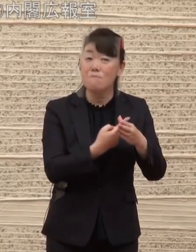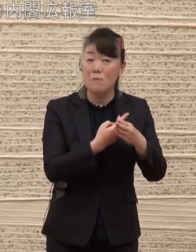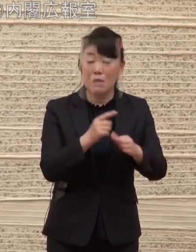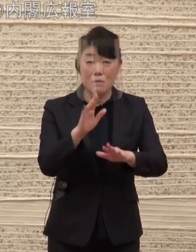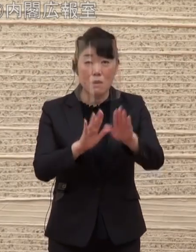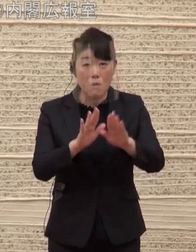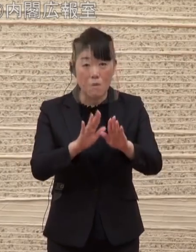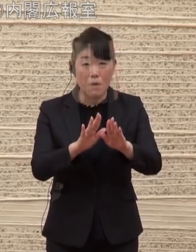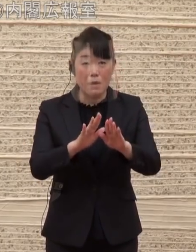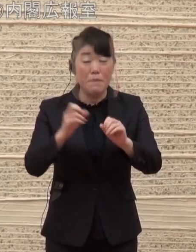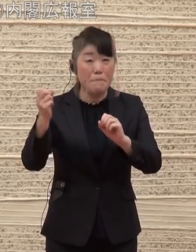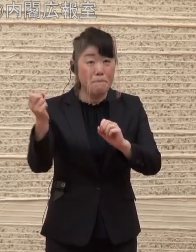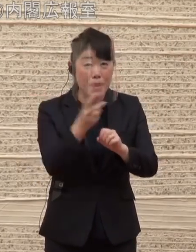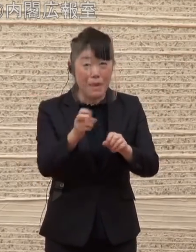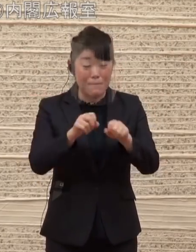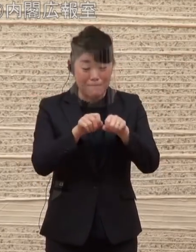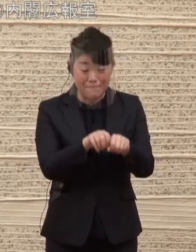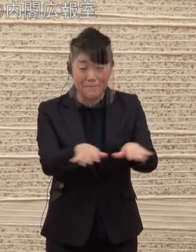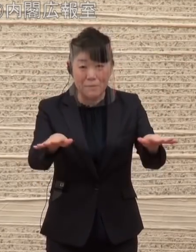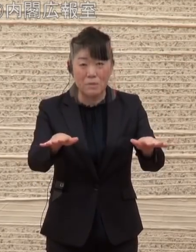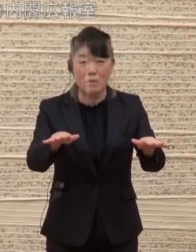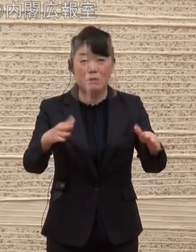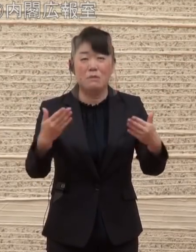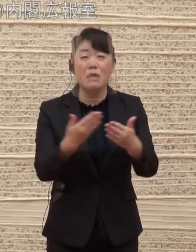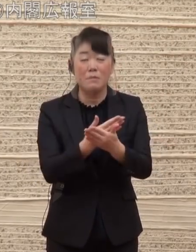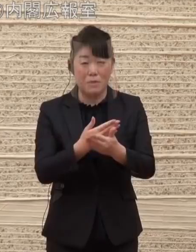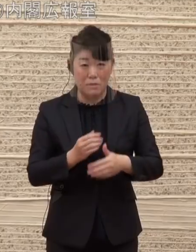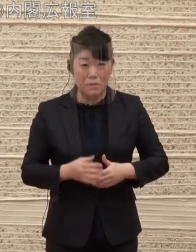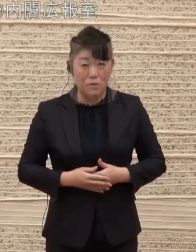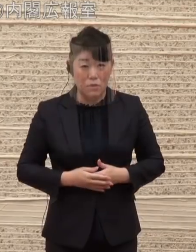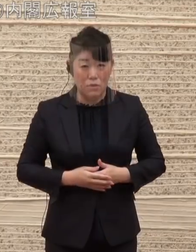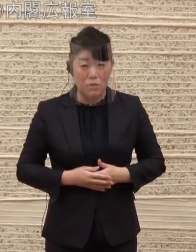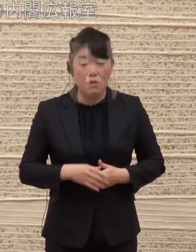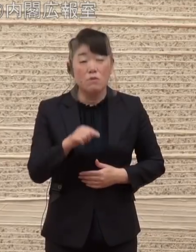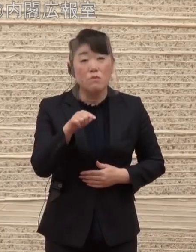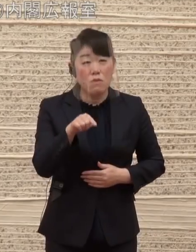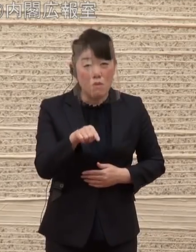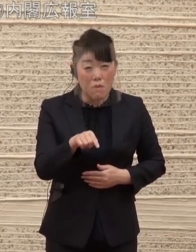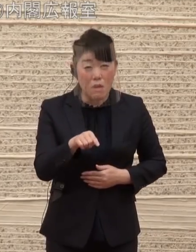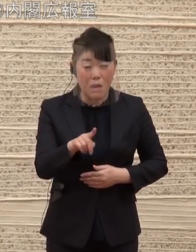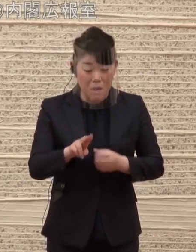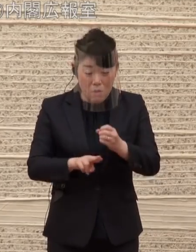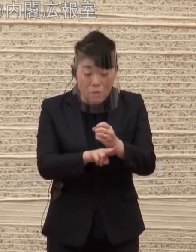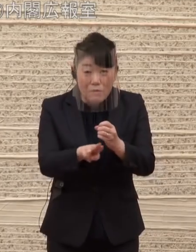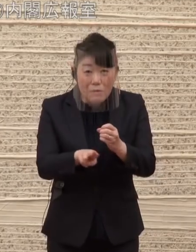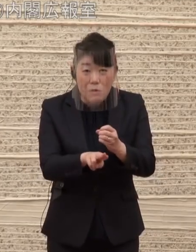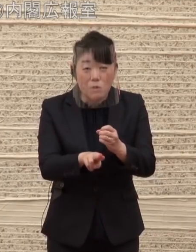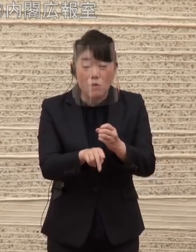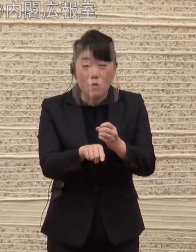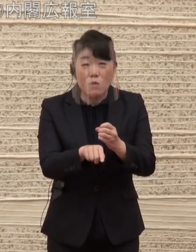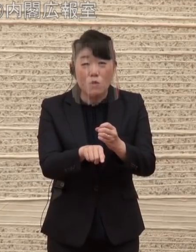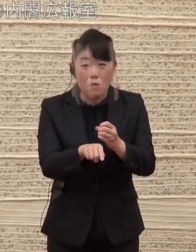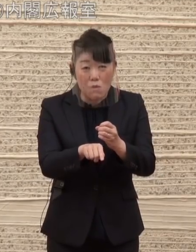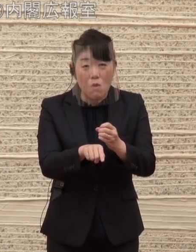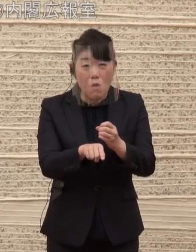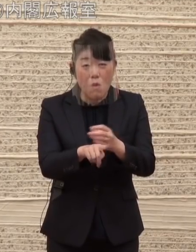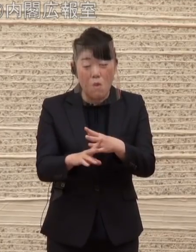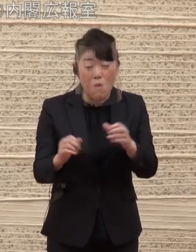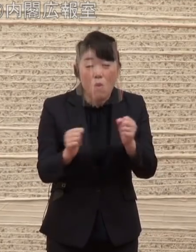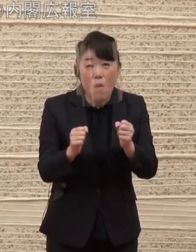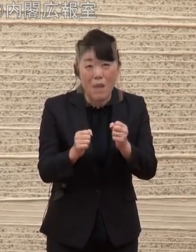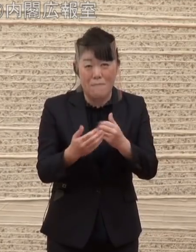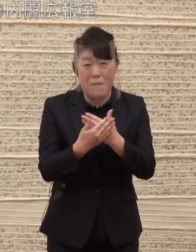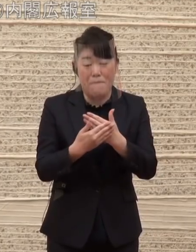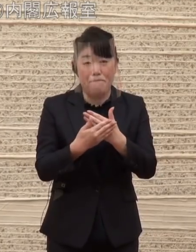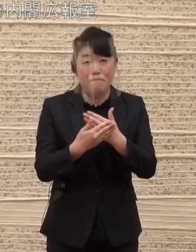一気に感染が広がっていくこれがこのウイルスの最も怖いところ